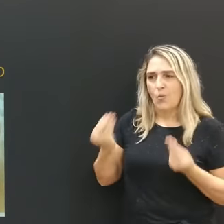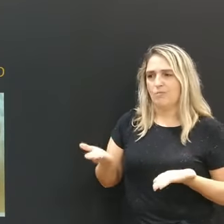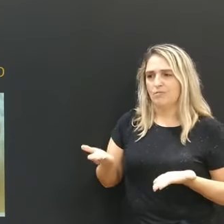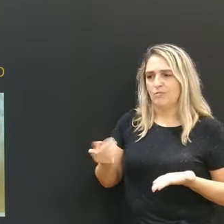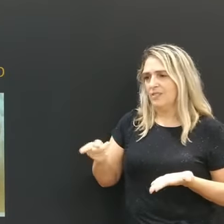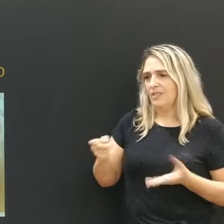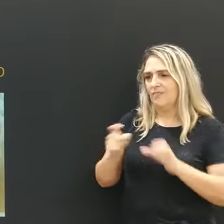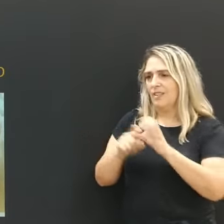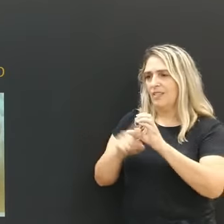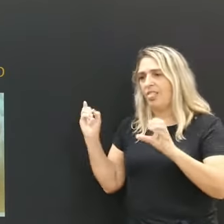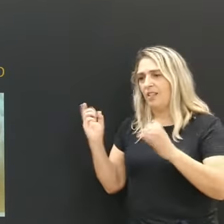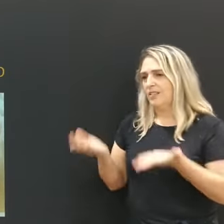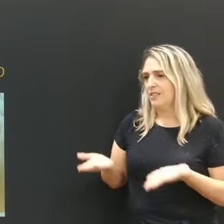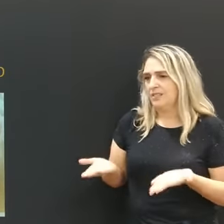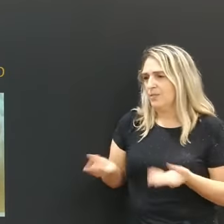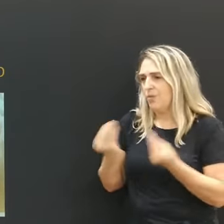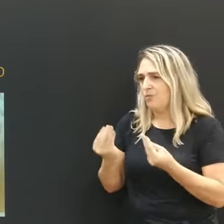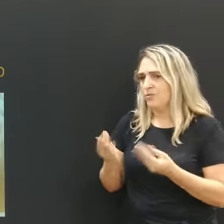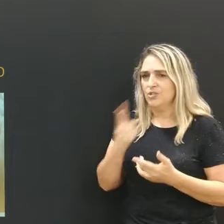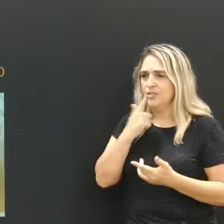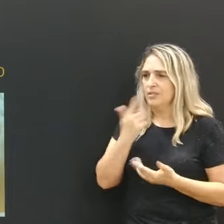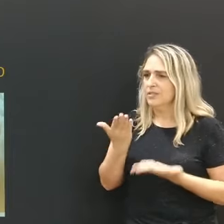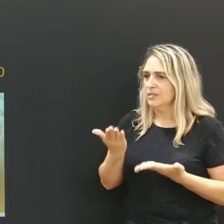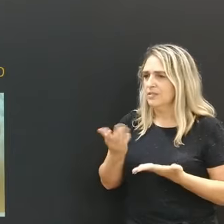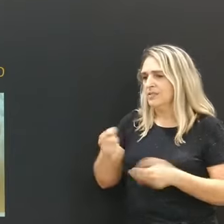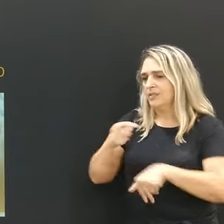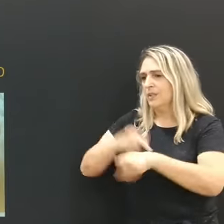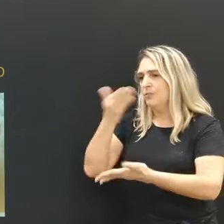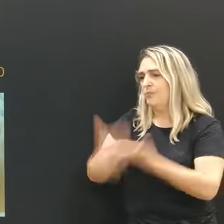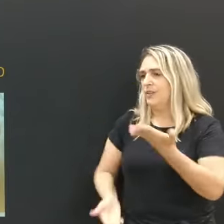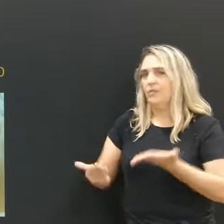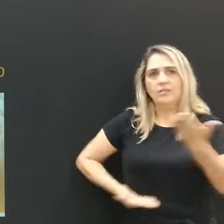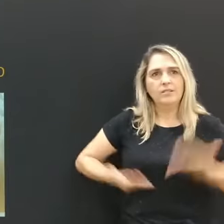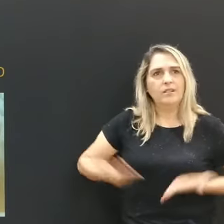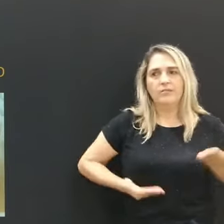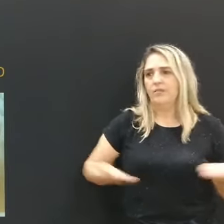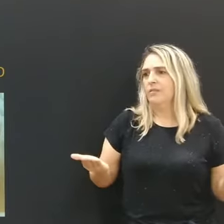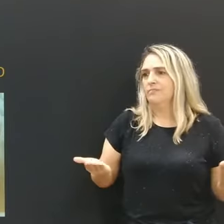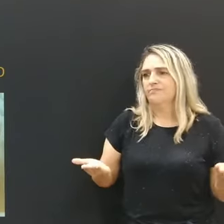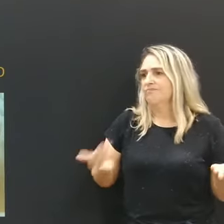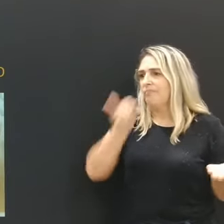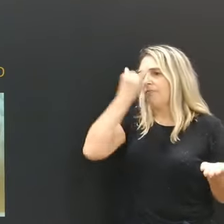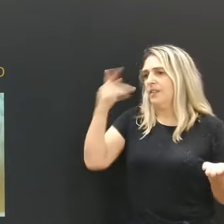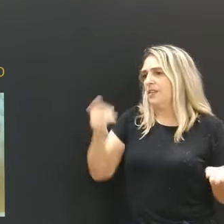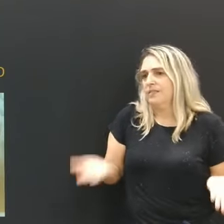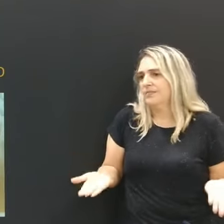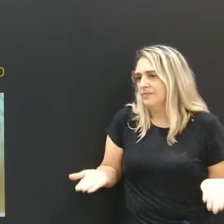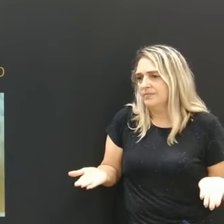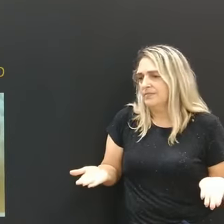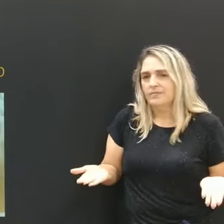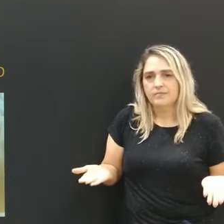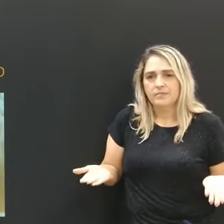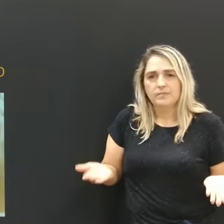vem comigo. Ou, né, se a minha vida estiver errada, o Senhor vai falar que, olha, eu não te